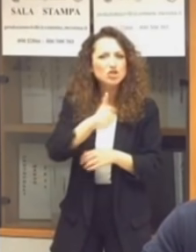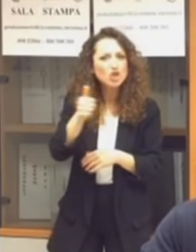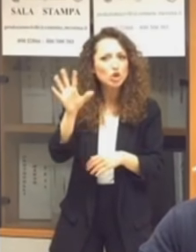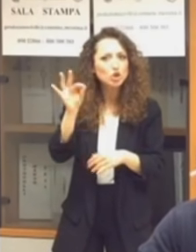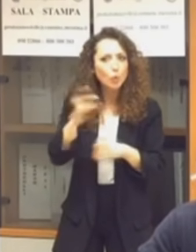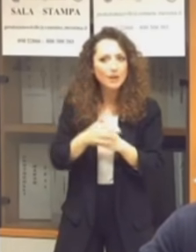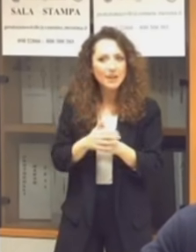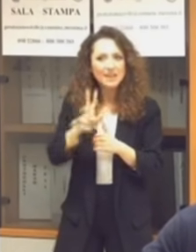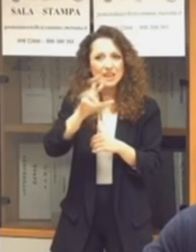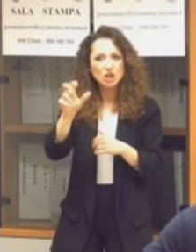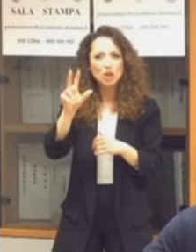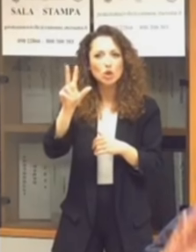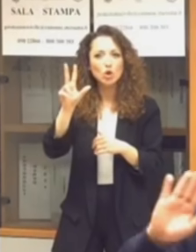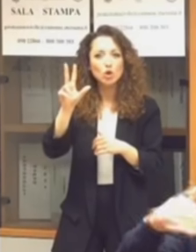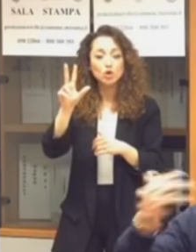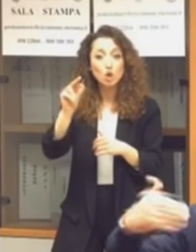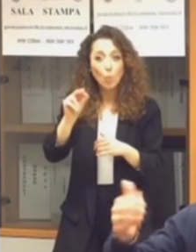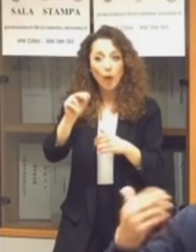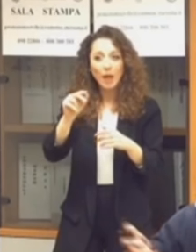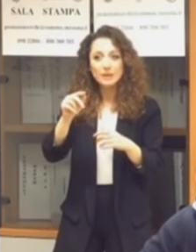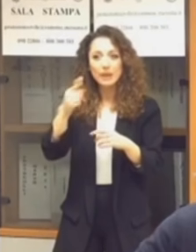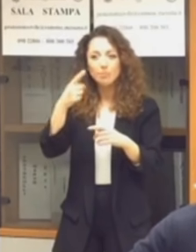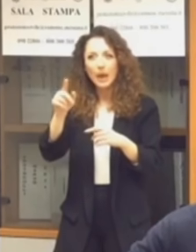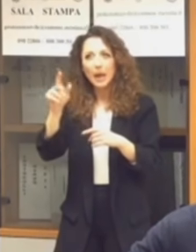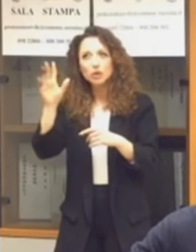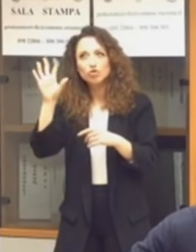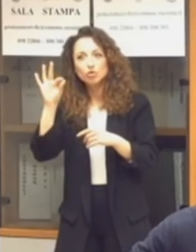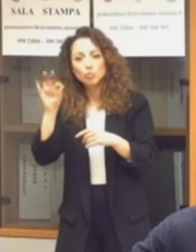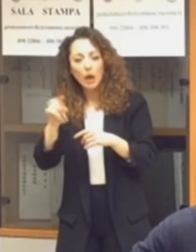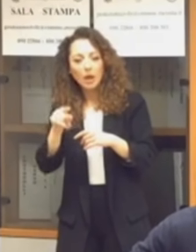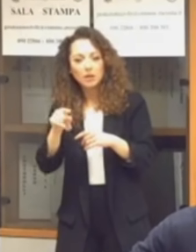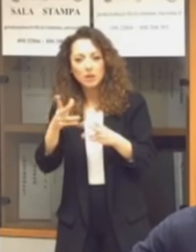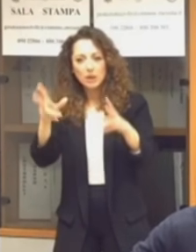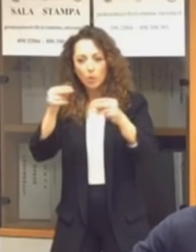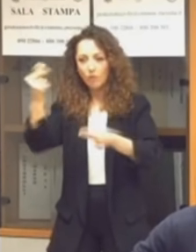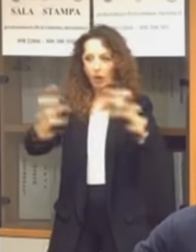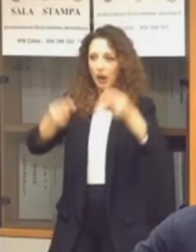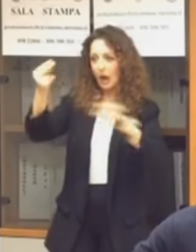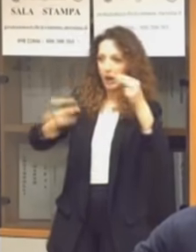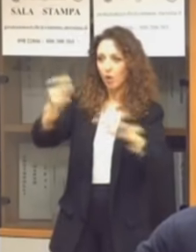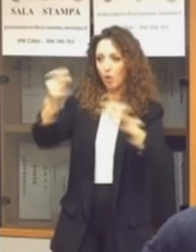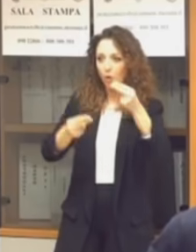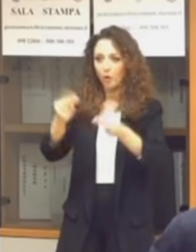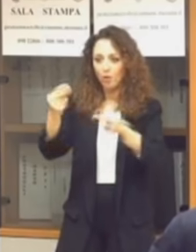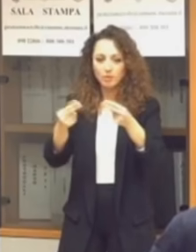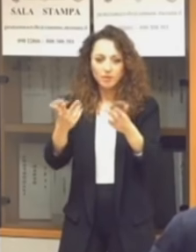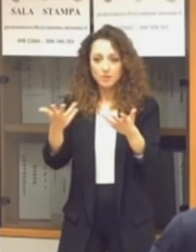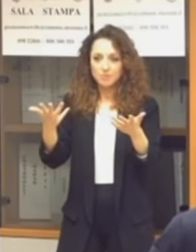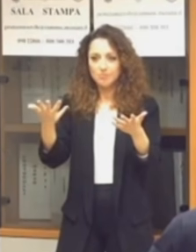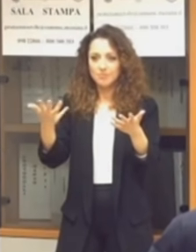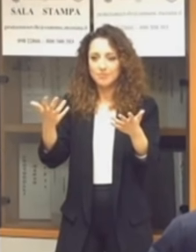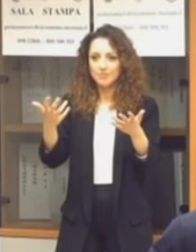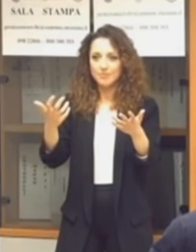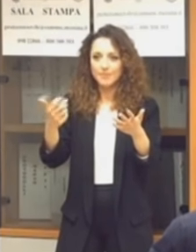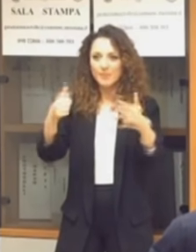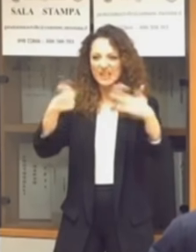50. Quindi 350 per 50 dobbiamo fare nuovamente il coso, la gara, sono